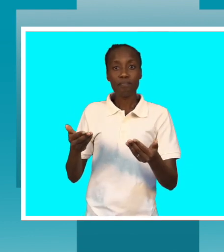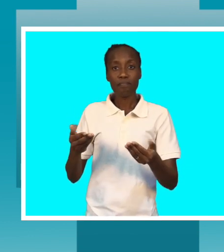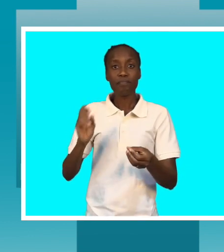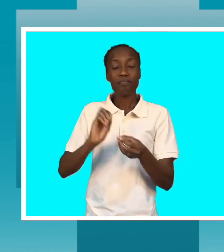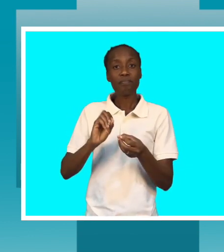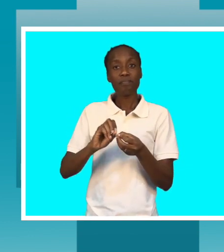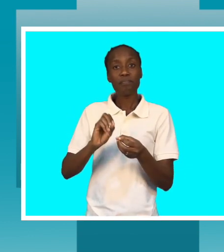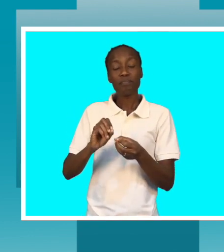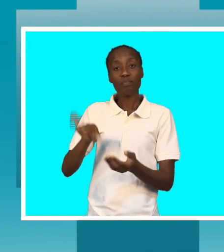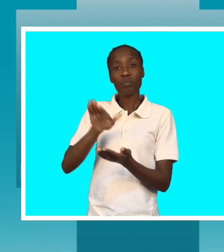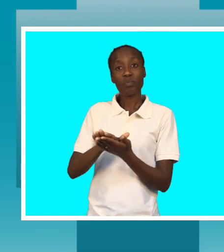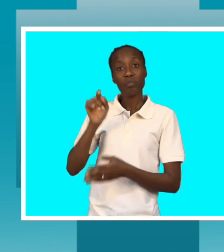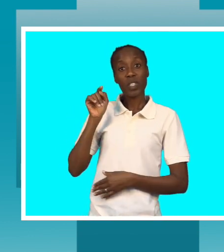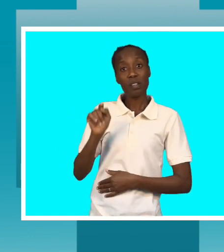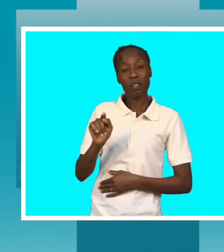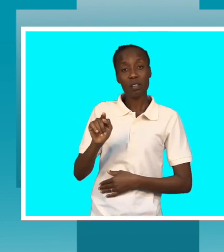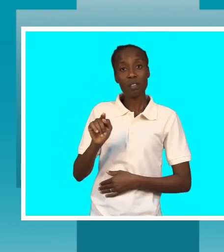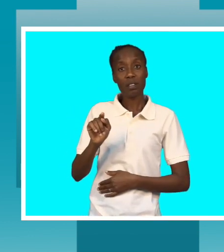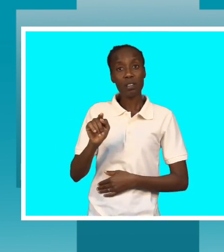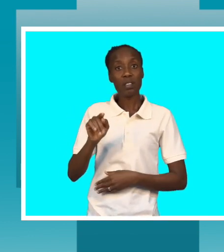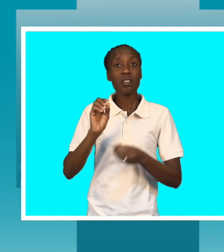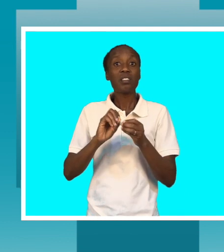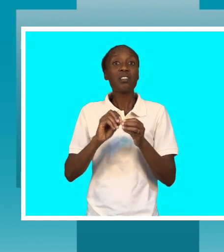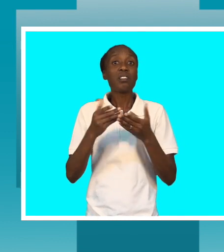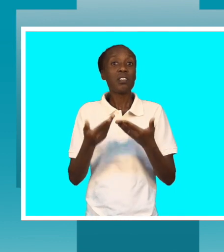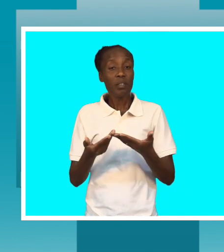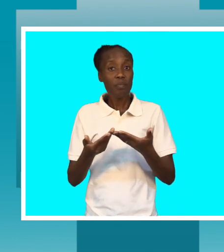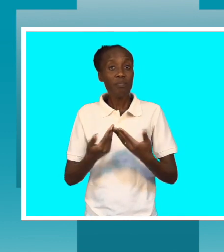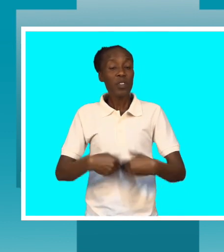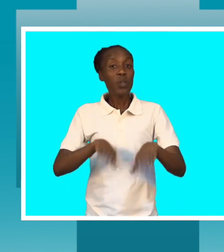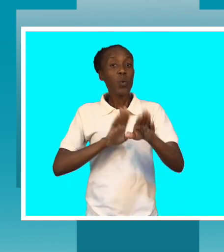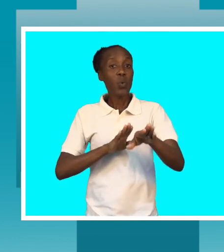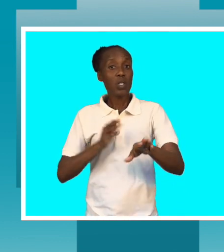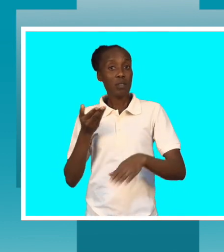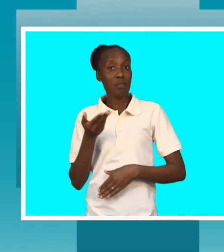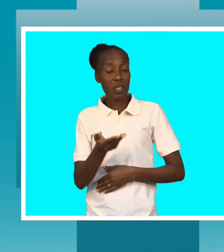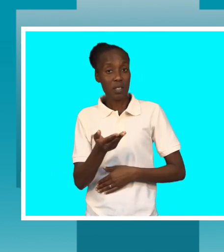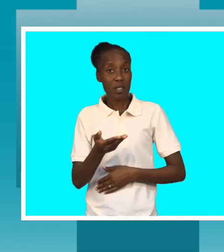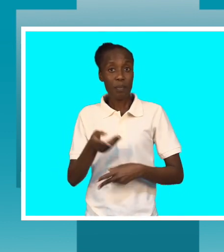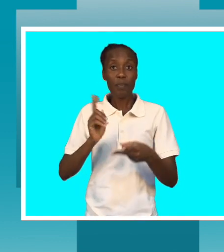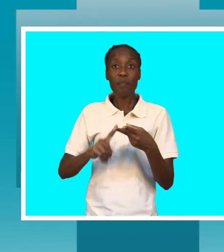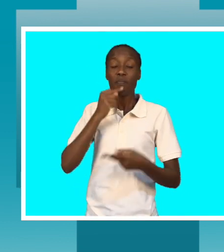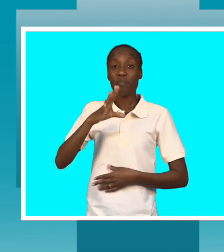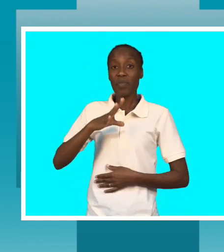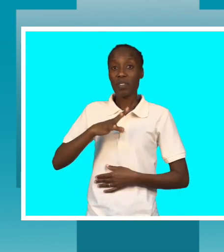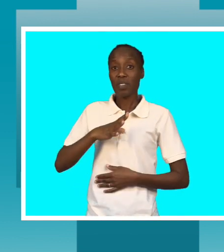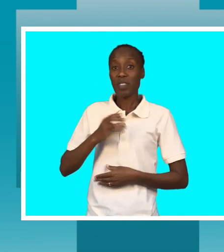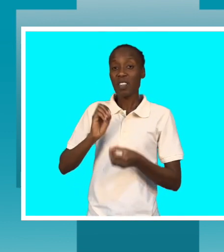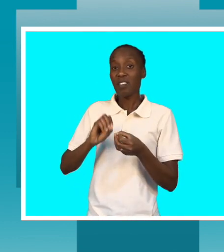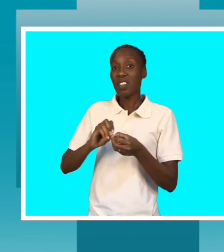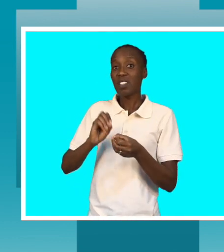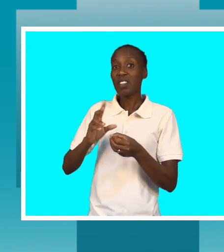aqui, e por causa do quê? Por causa do cozer essa máquina me ajudou. Eu costumo conseguir para comprar o